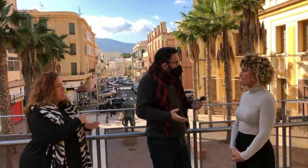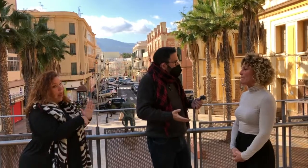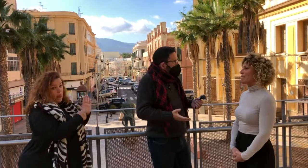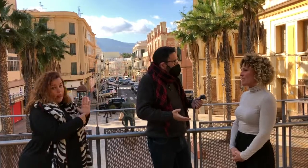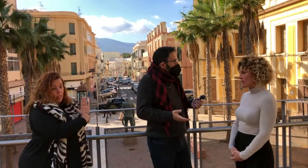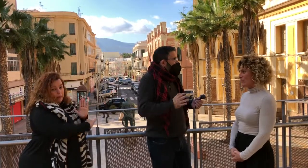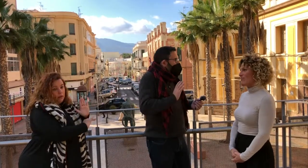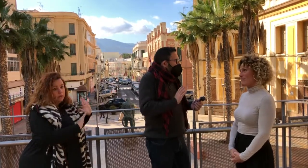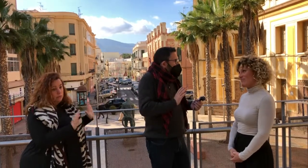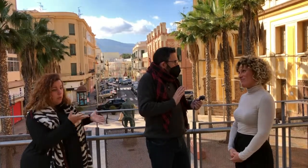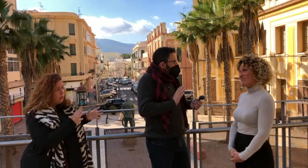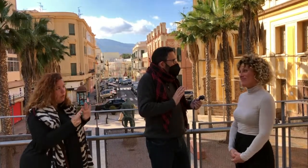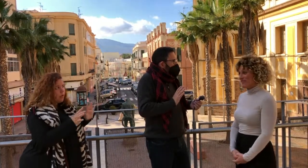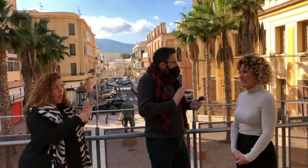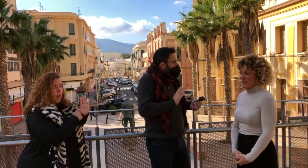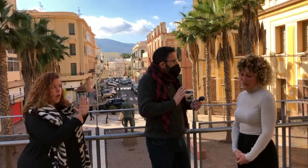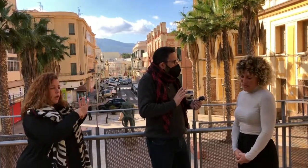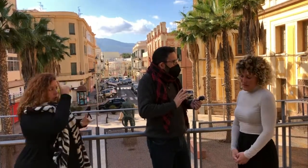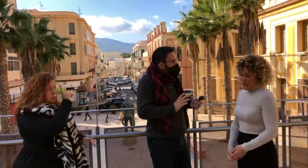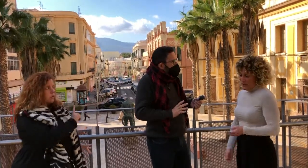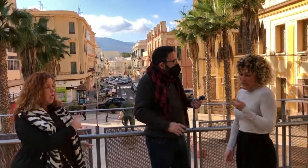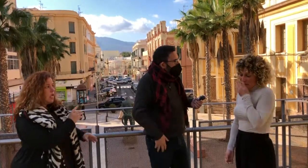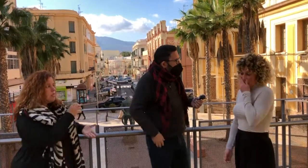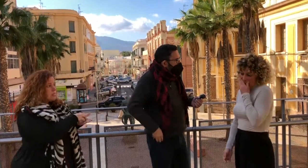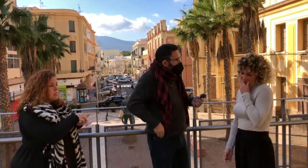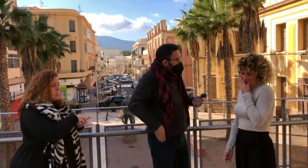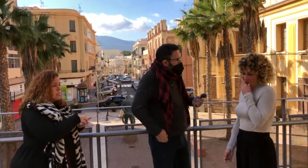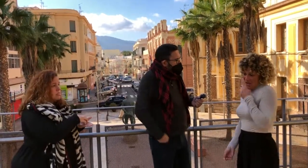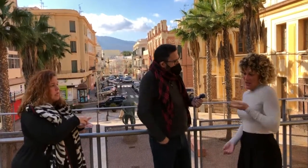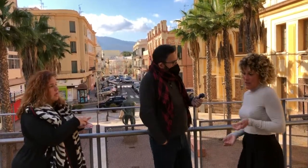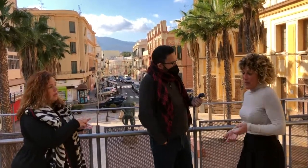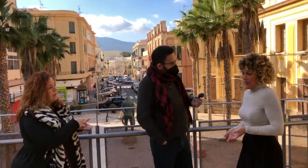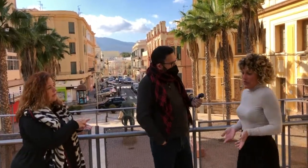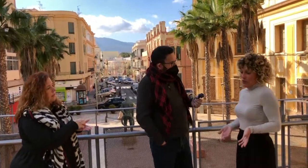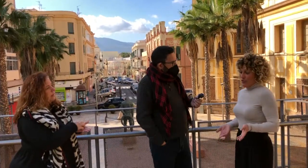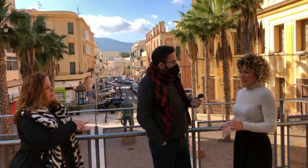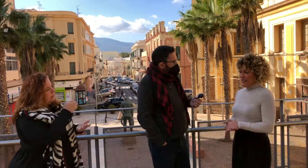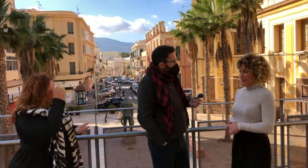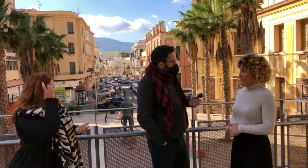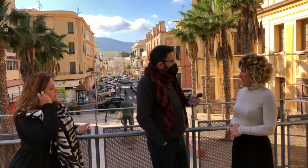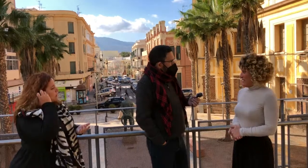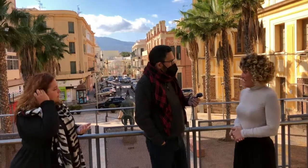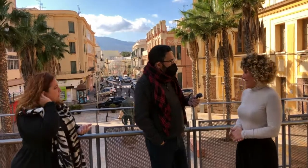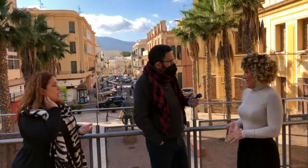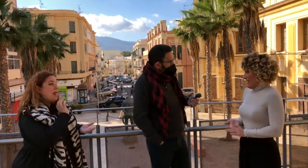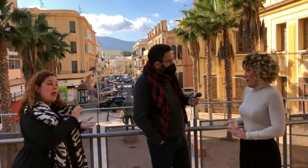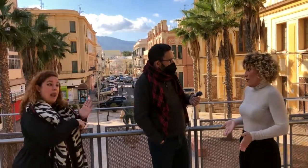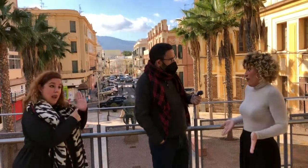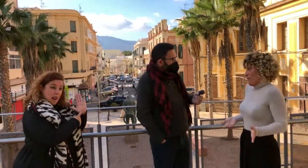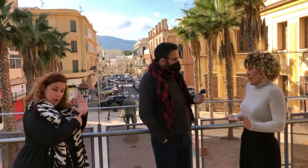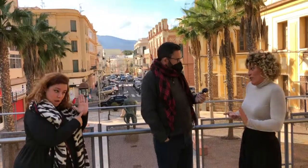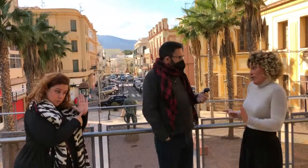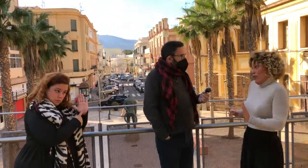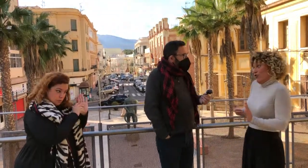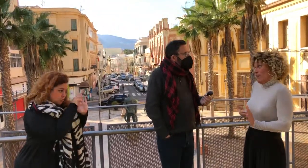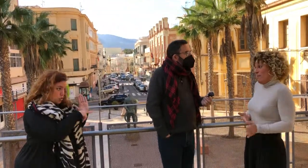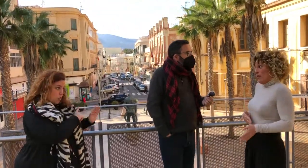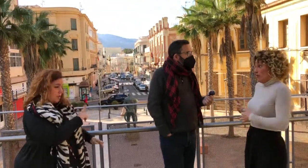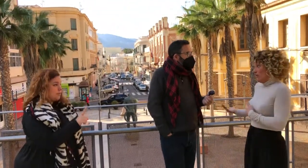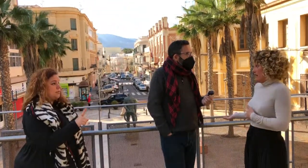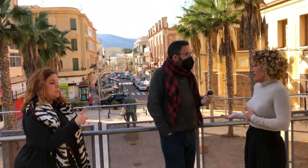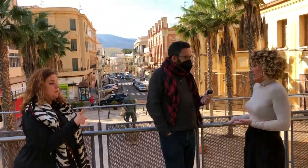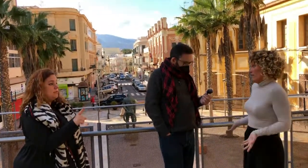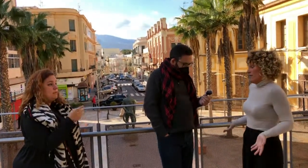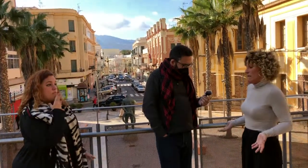es injusto. Bueno, no sé hasta qué punto es legal, ¿no? Bueno, a ver, no sería legal porque si la ley no, o sea, contempla